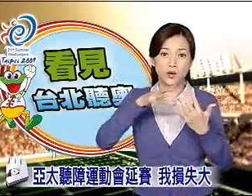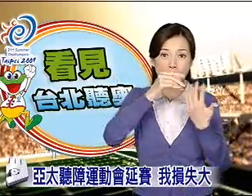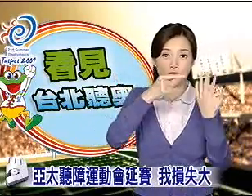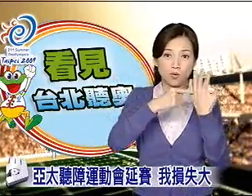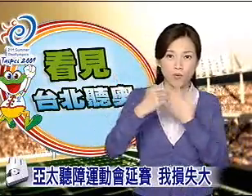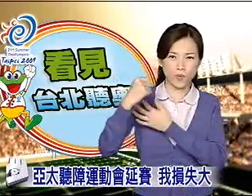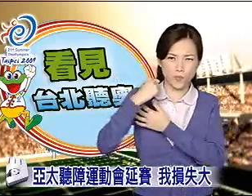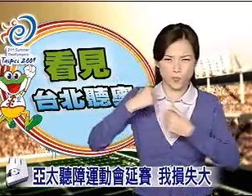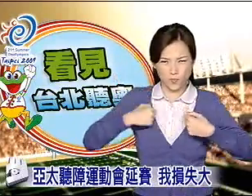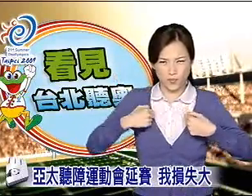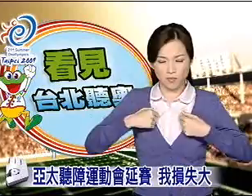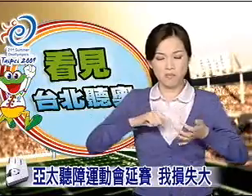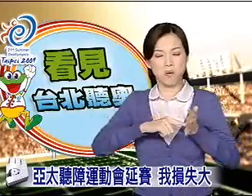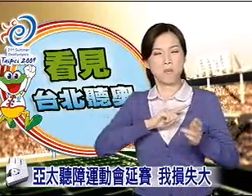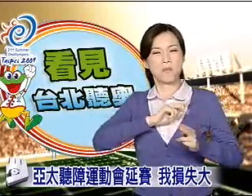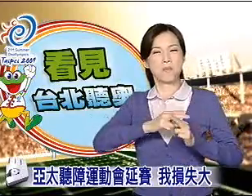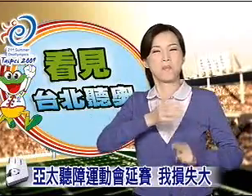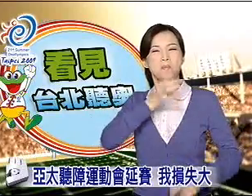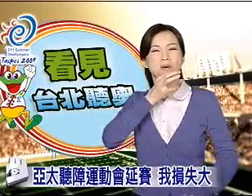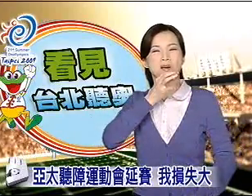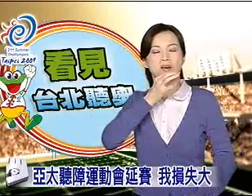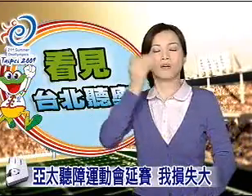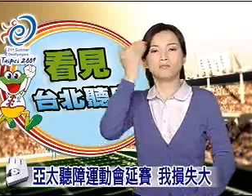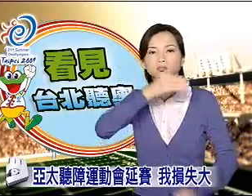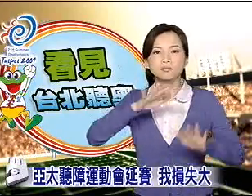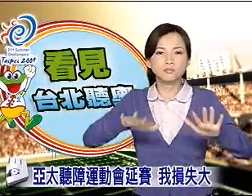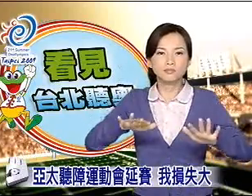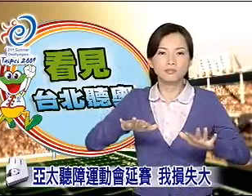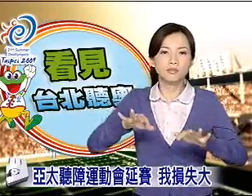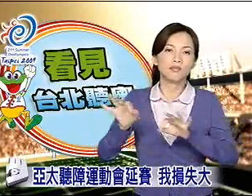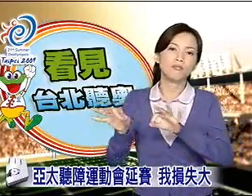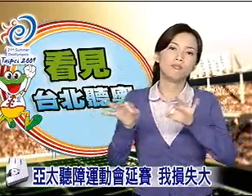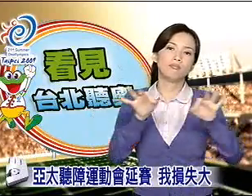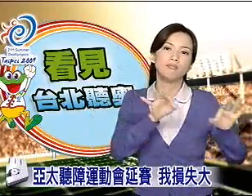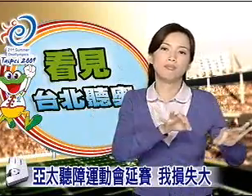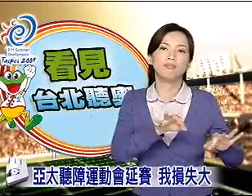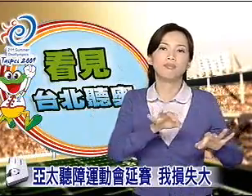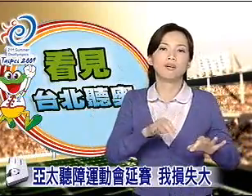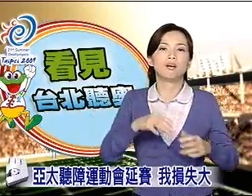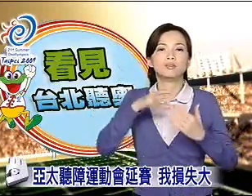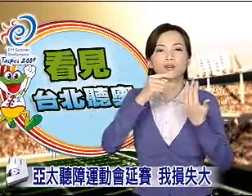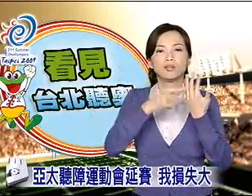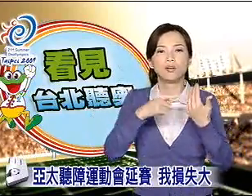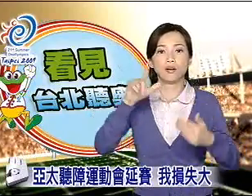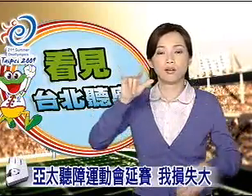选手也都调整到最佳状态，如今延期对选手以及教练的影响很大。